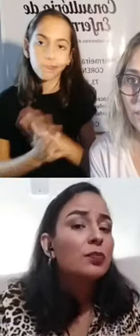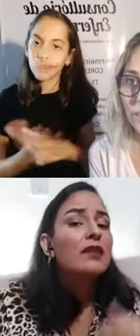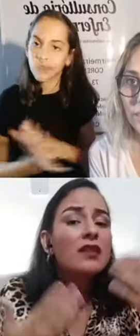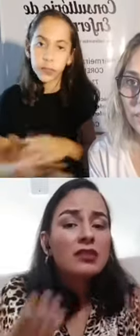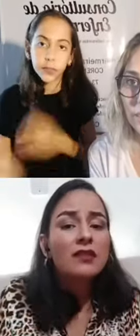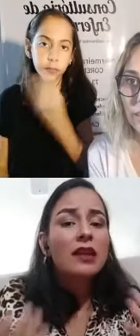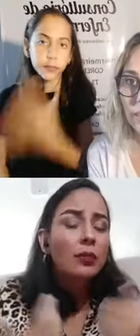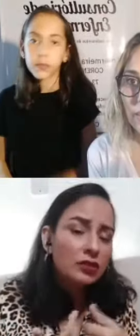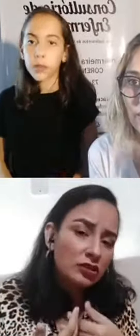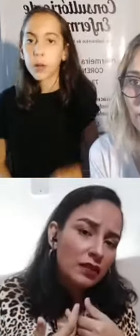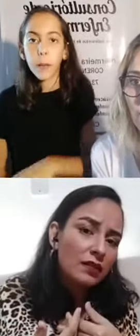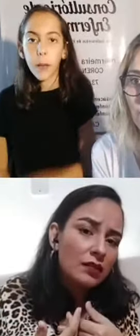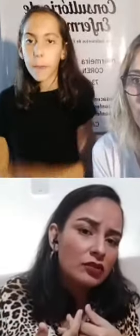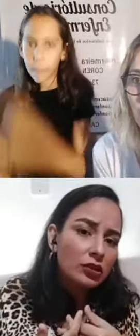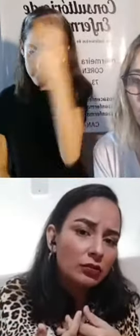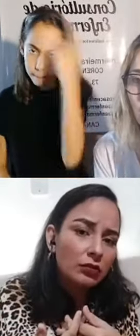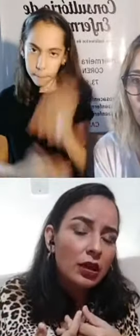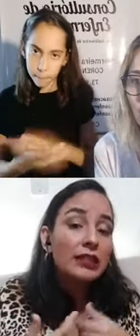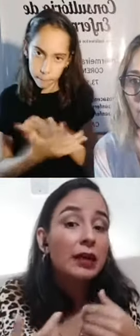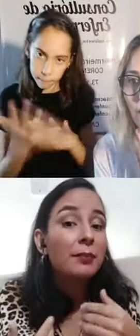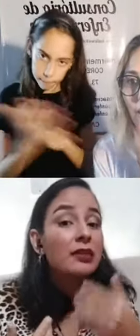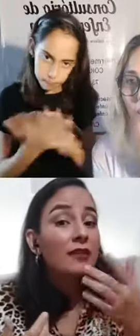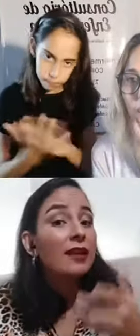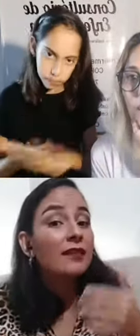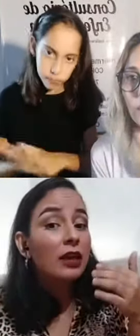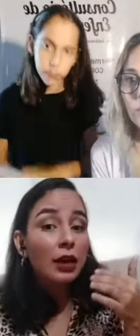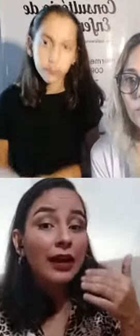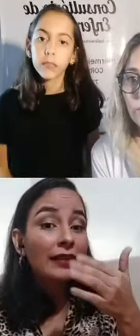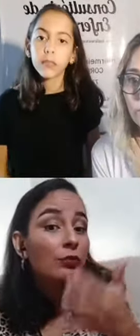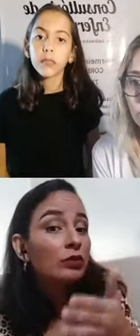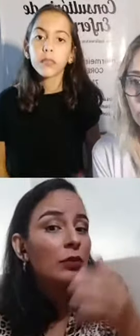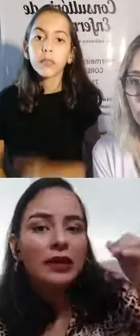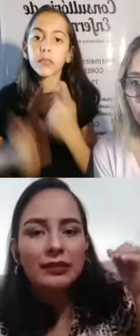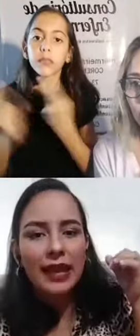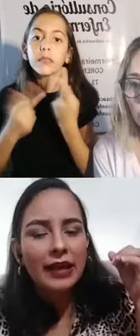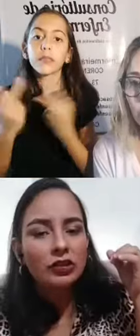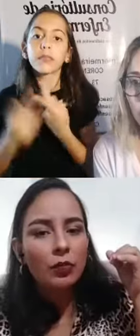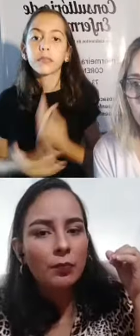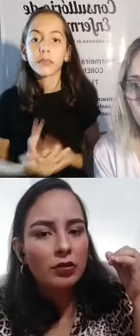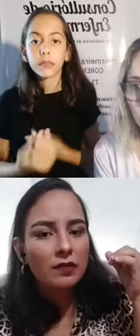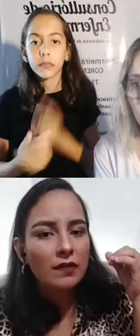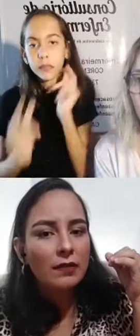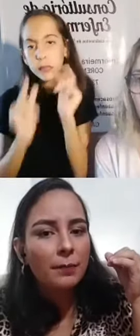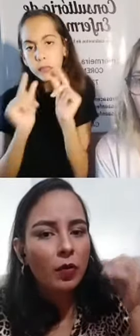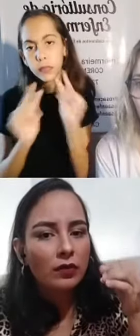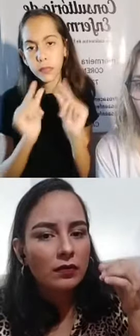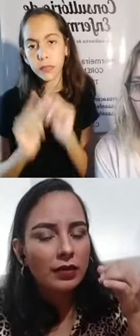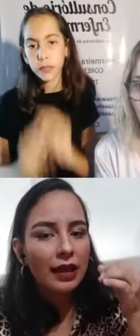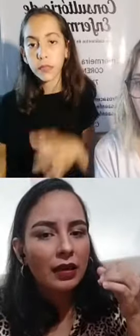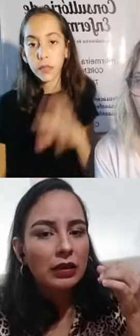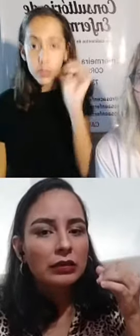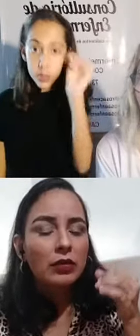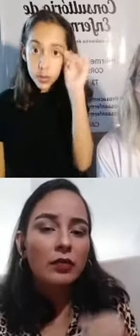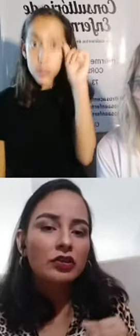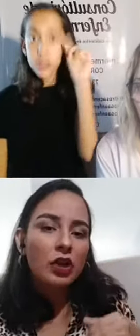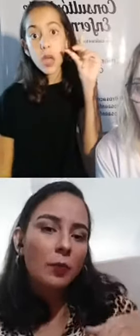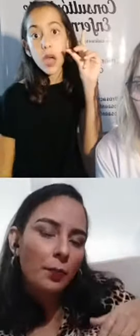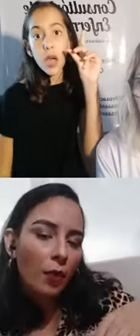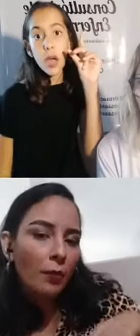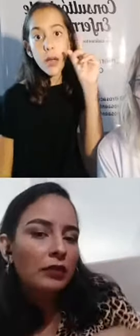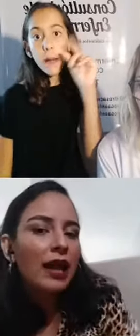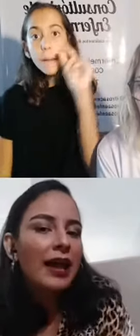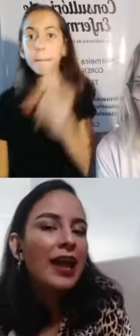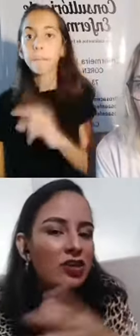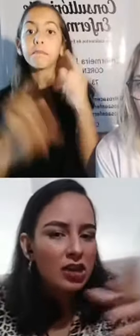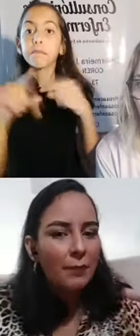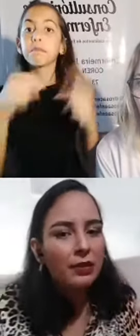gente precisa dizer como a gente está se sentindo. E também dizer assim, cada um tem uma ideia de como pode ser esse pós, né? Então, assim, eu acho que é o